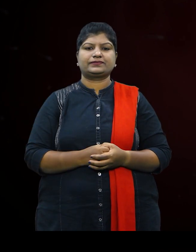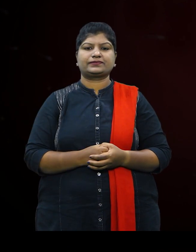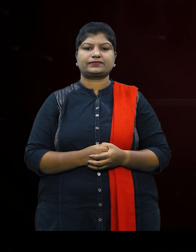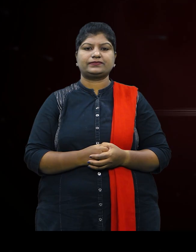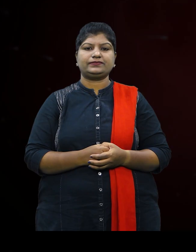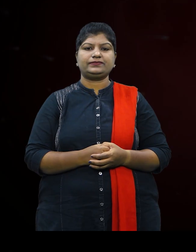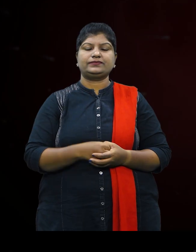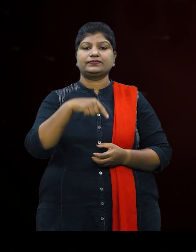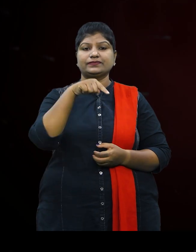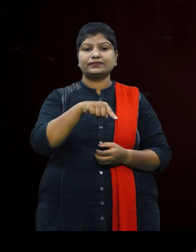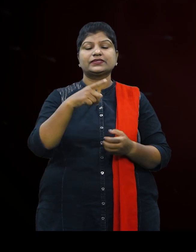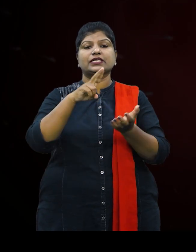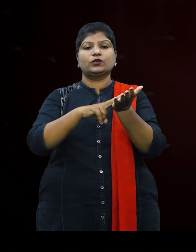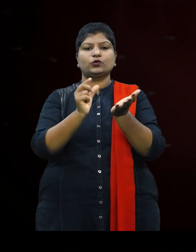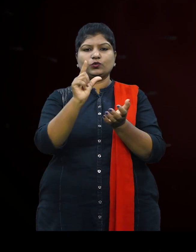फिन डॉर्सेट